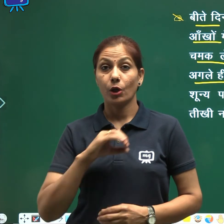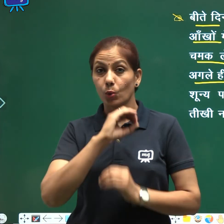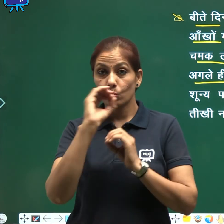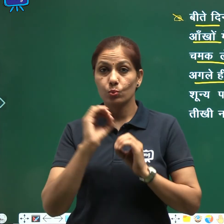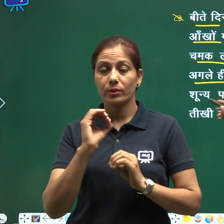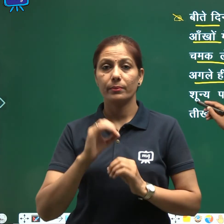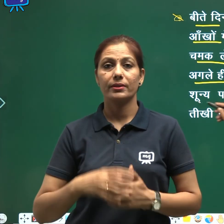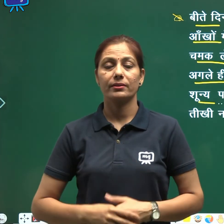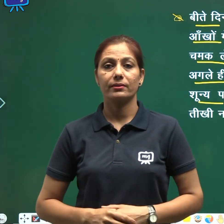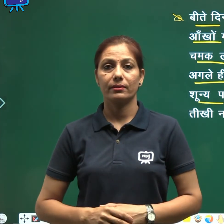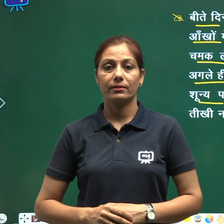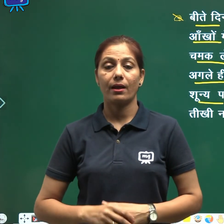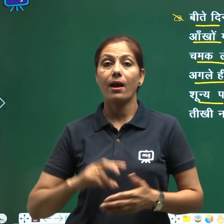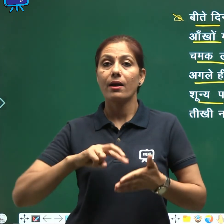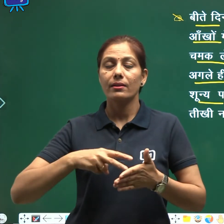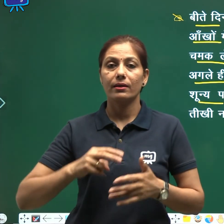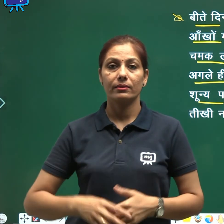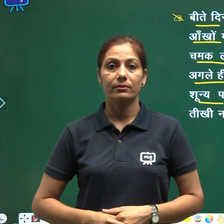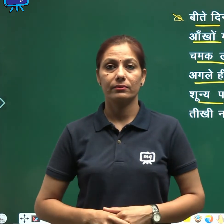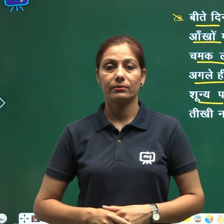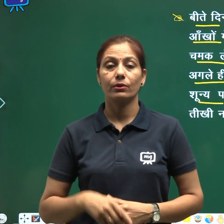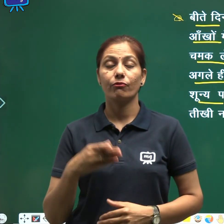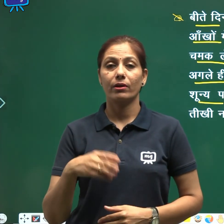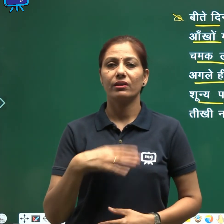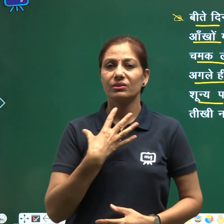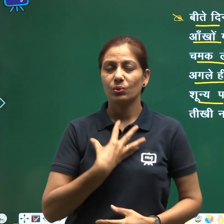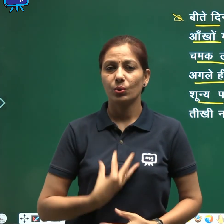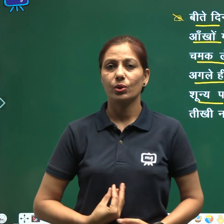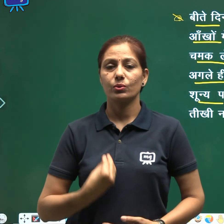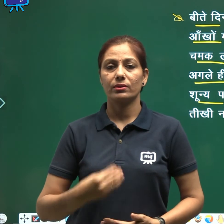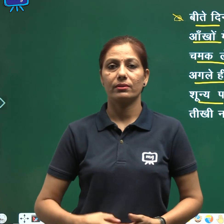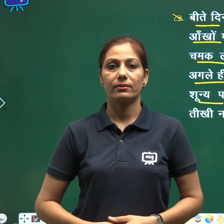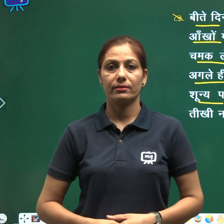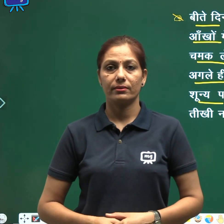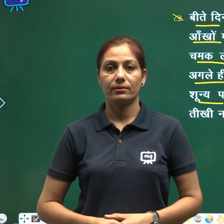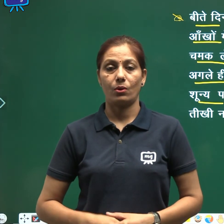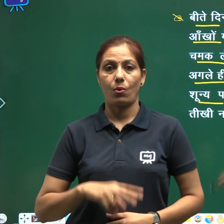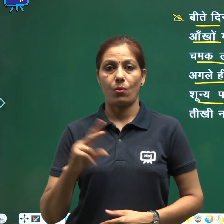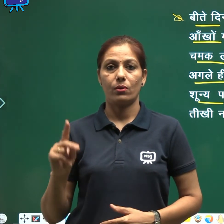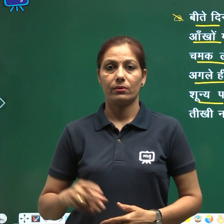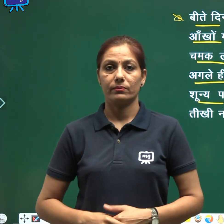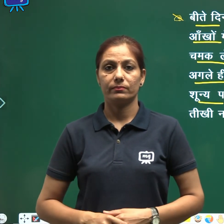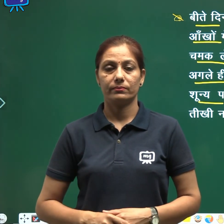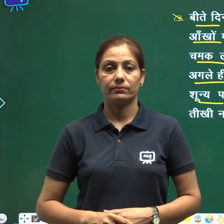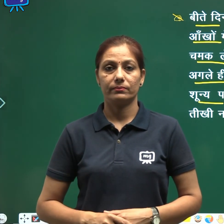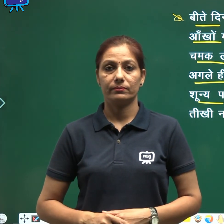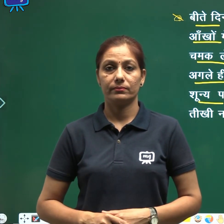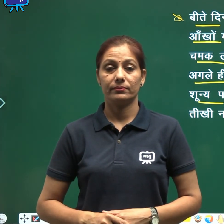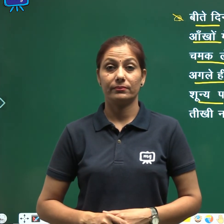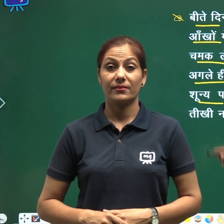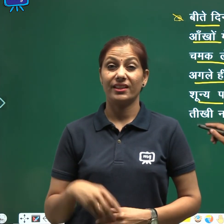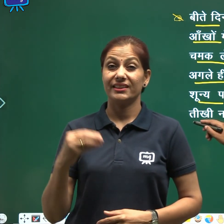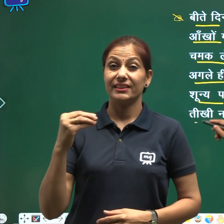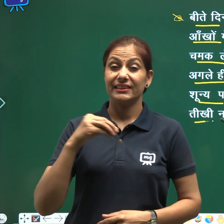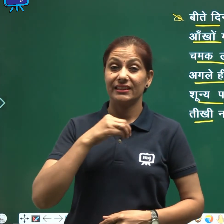है, अर्थात वह दुखी हो जाता है और तीखी नोक